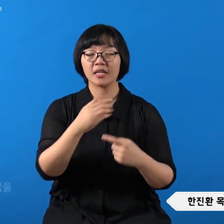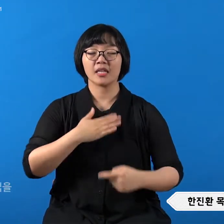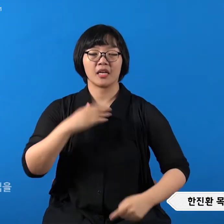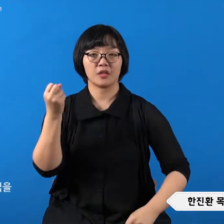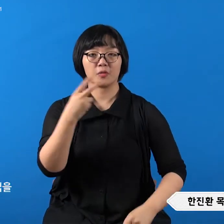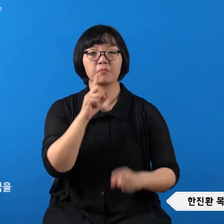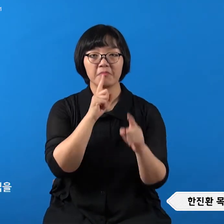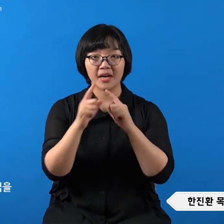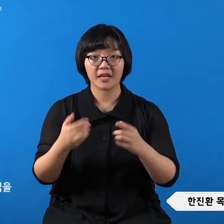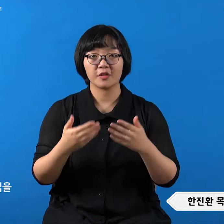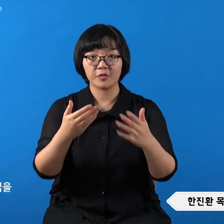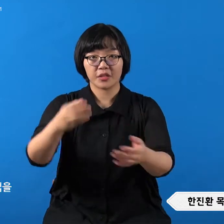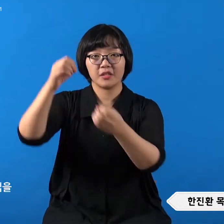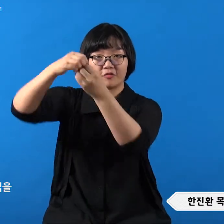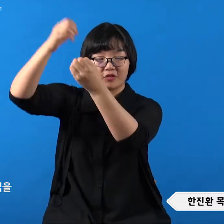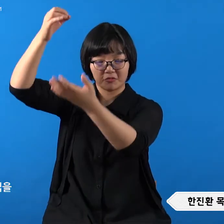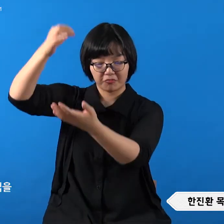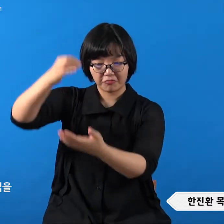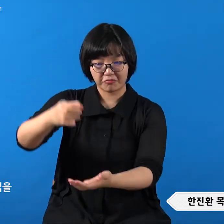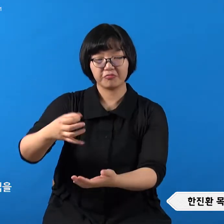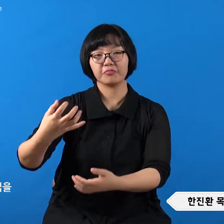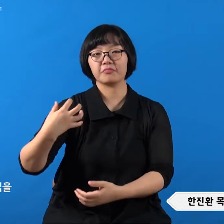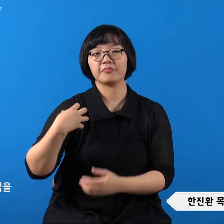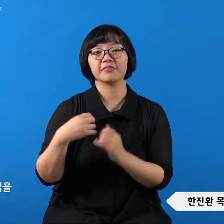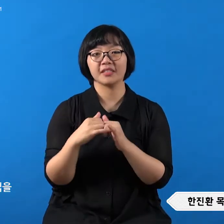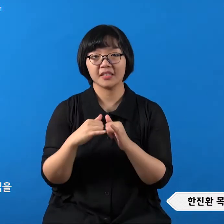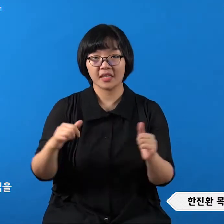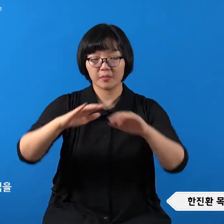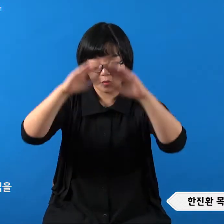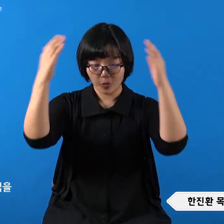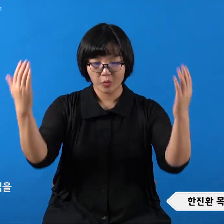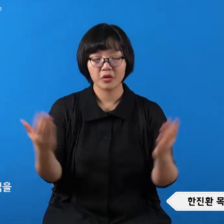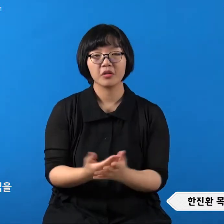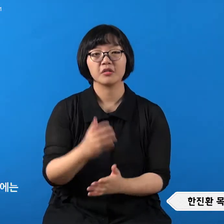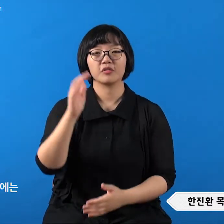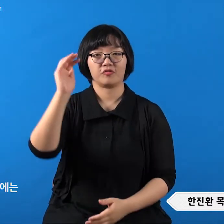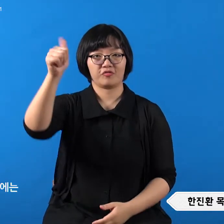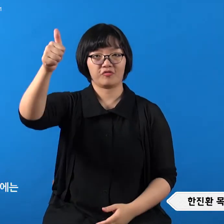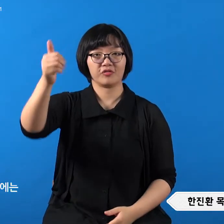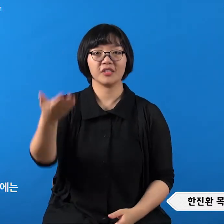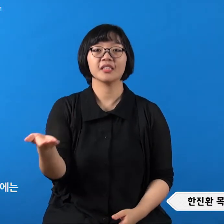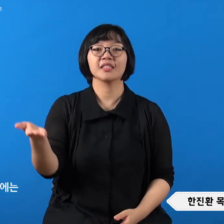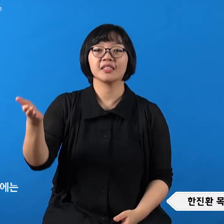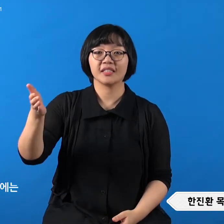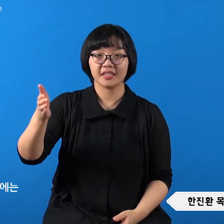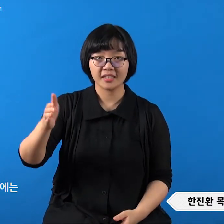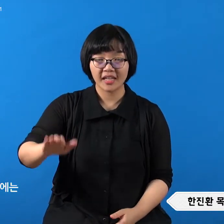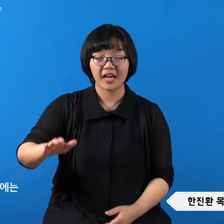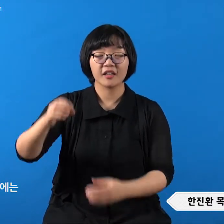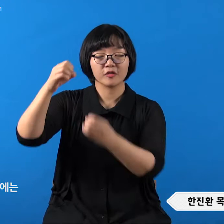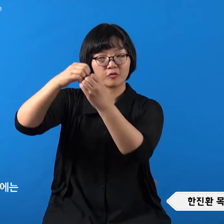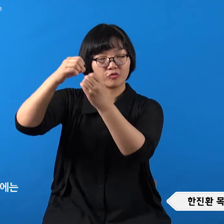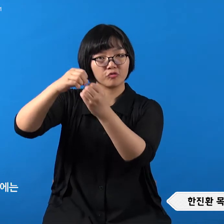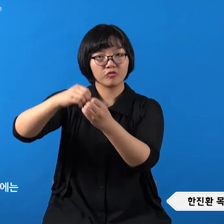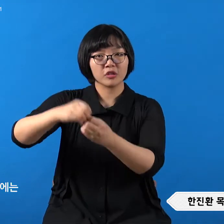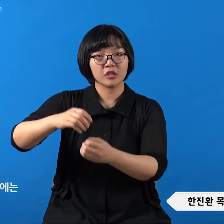말하노니 유업을 이을 자가 모든 것의 주인이나, 유업을 이을 자라는